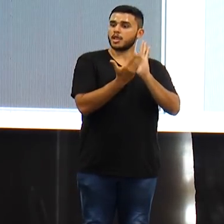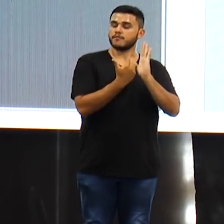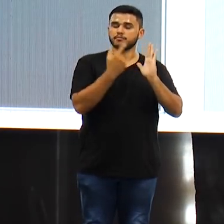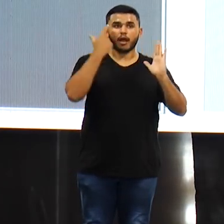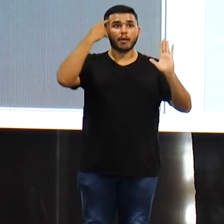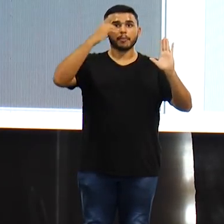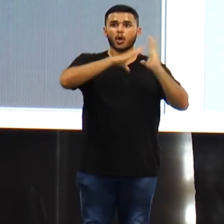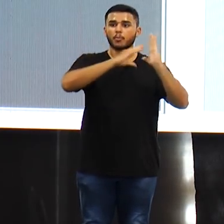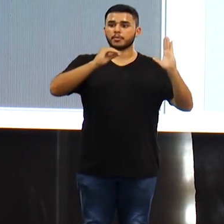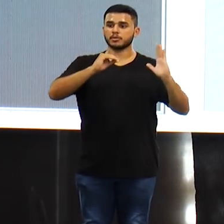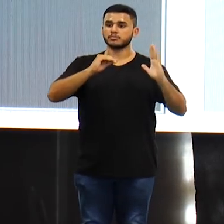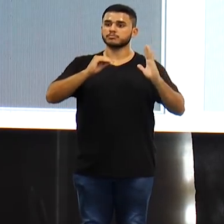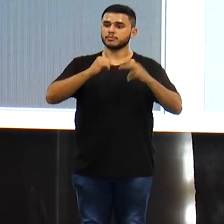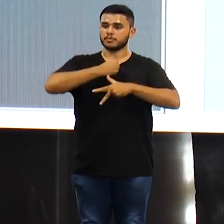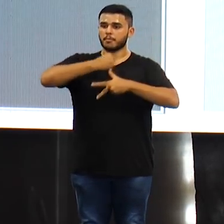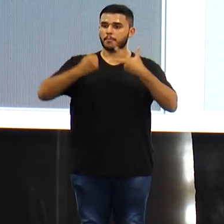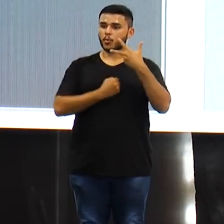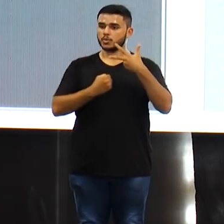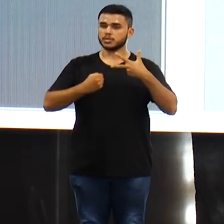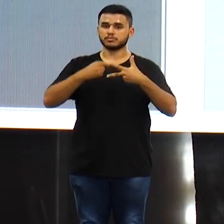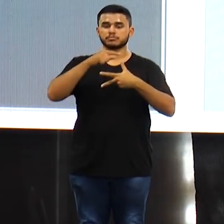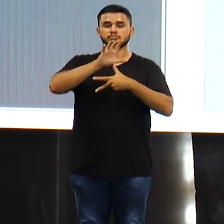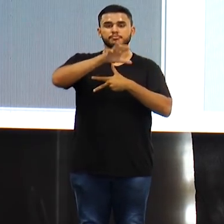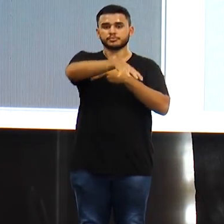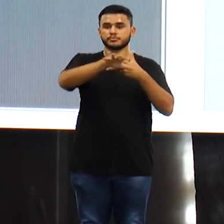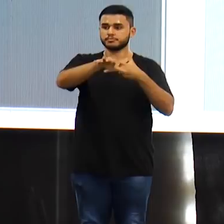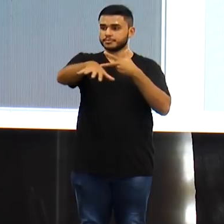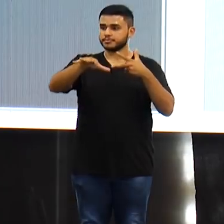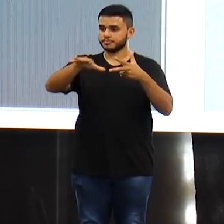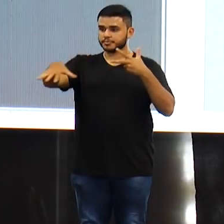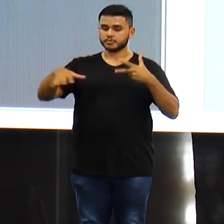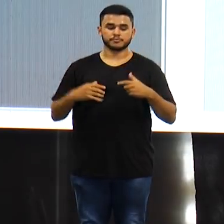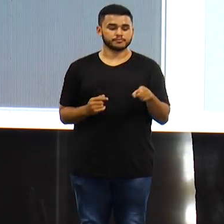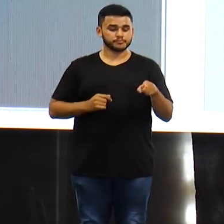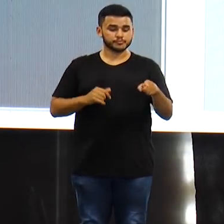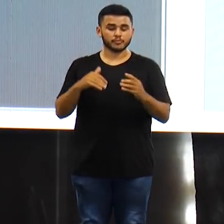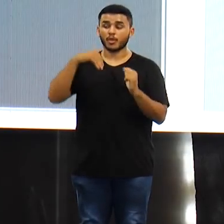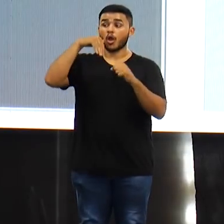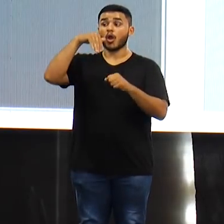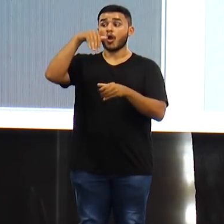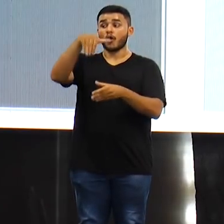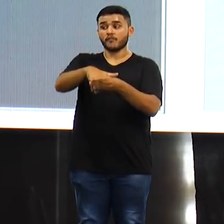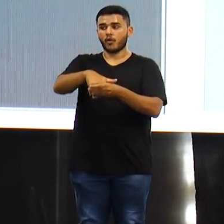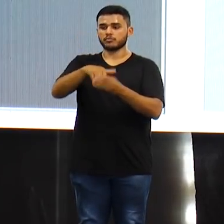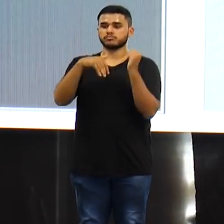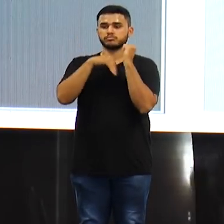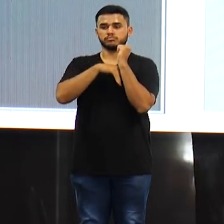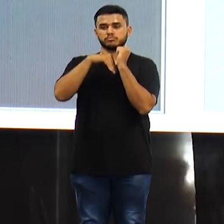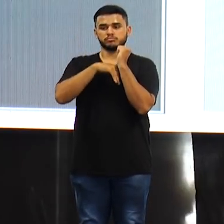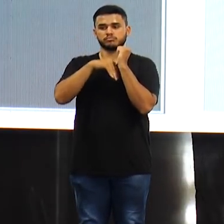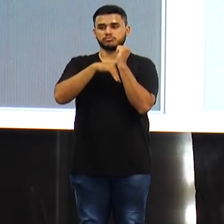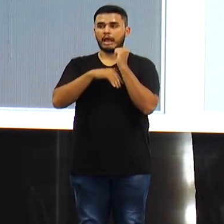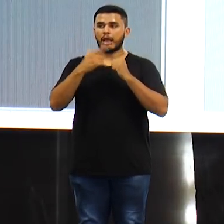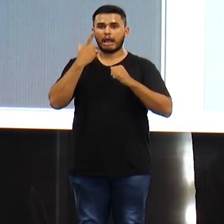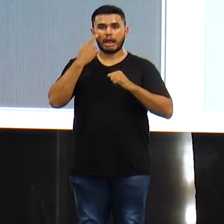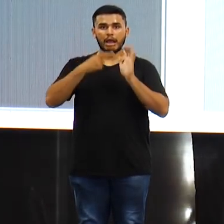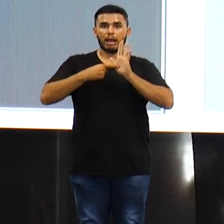legislativo e o judiciário, é básico. O voto passa a ser secreto. Fernandes, qual a importância do voto ser